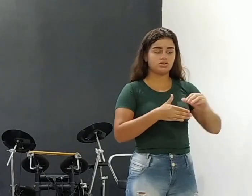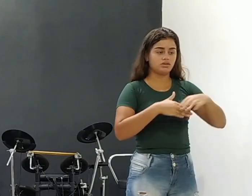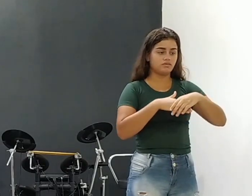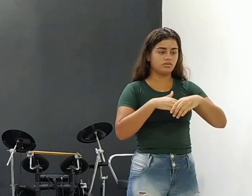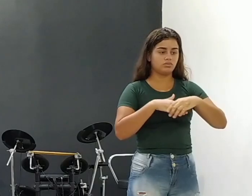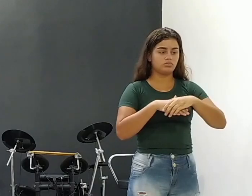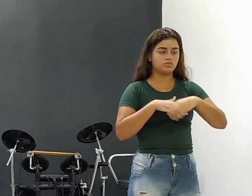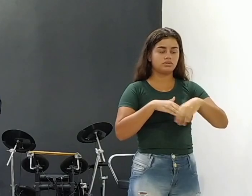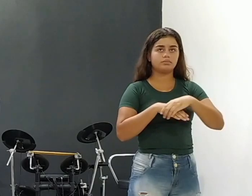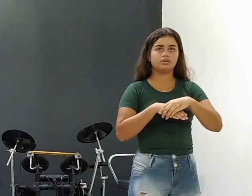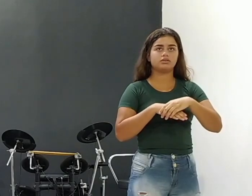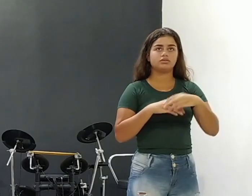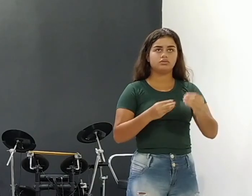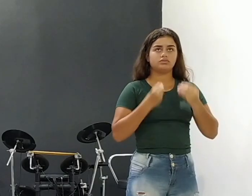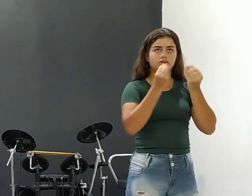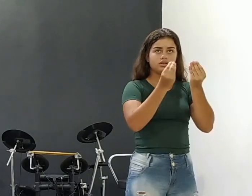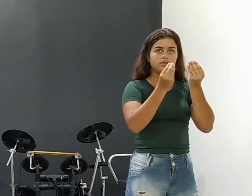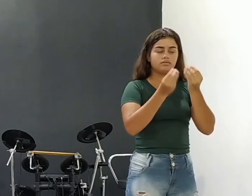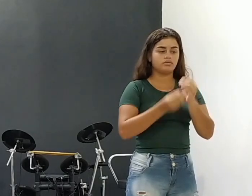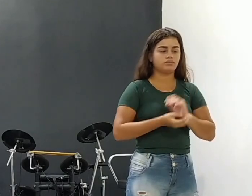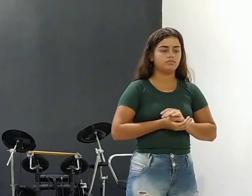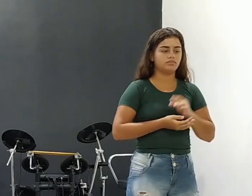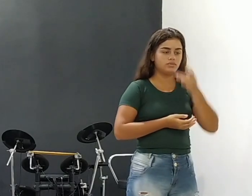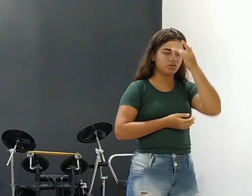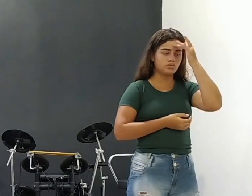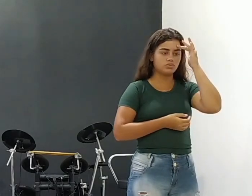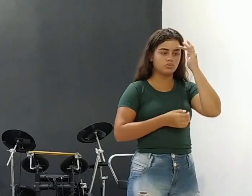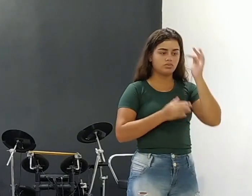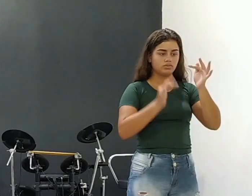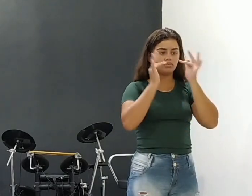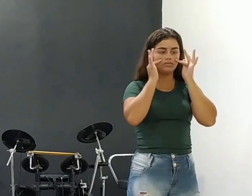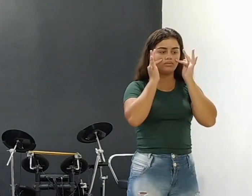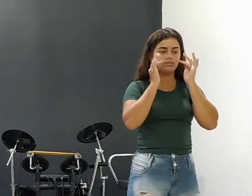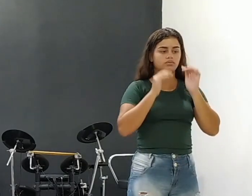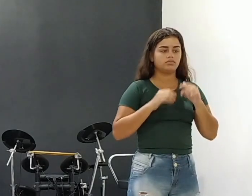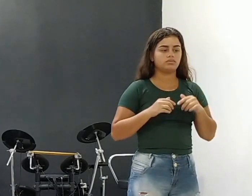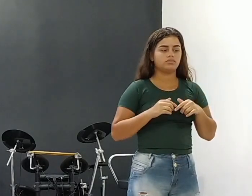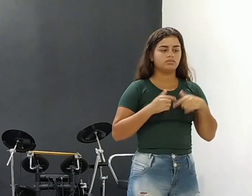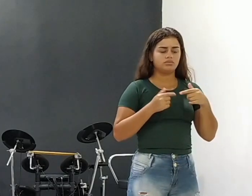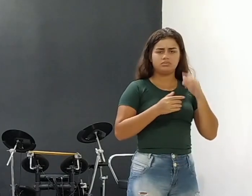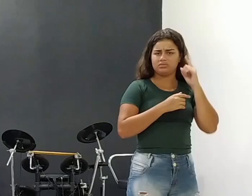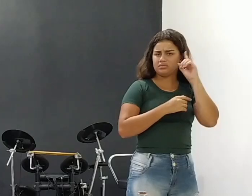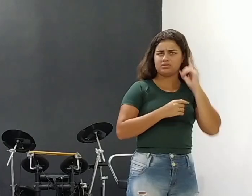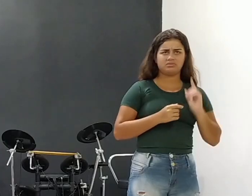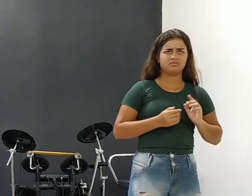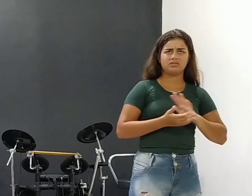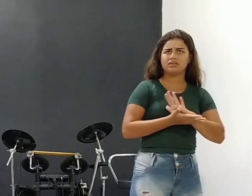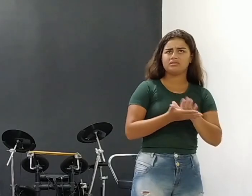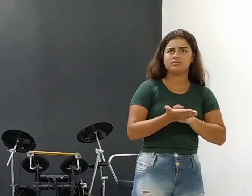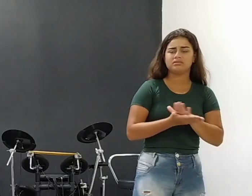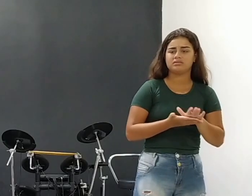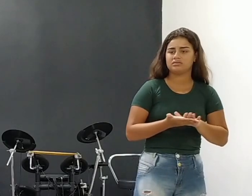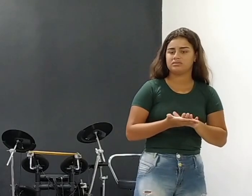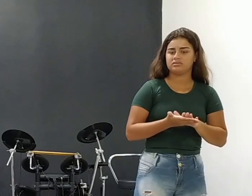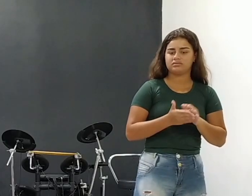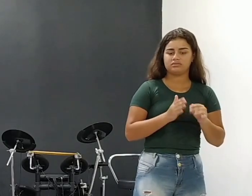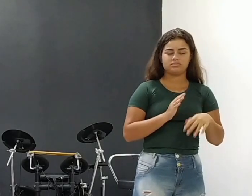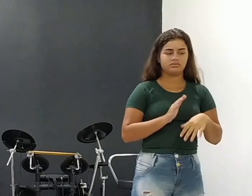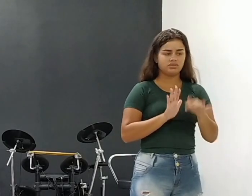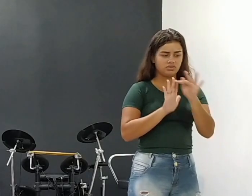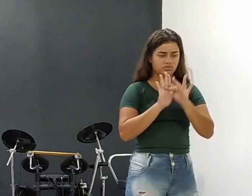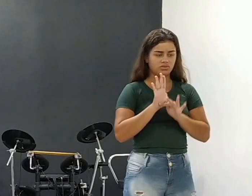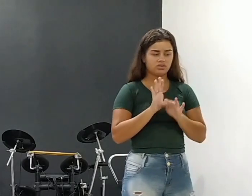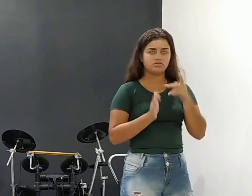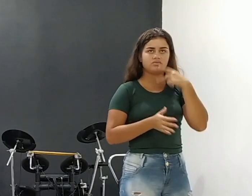a seu próximo. E isto era por testemunho de Israel. Israel não entendi nada. Irmão, nessa passagem ela